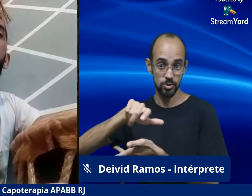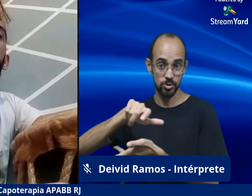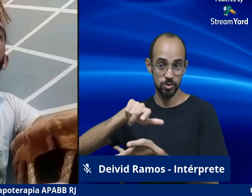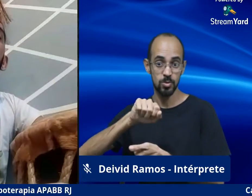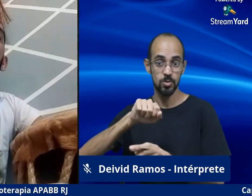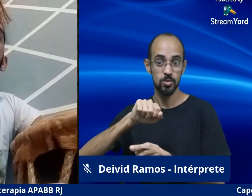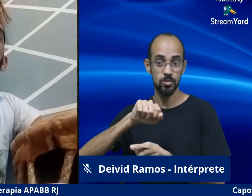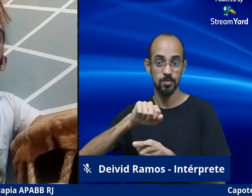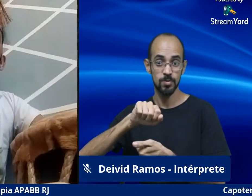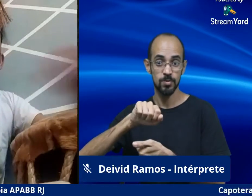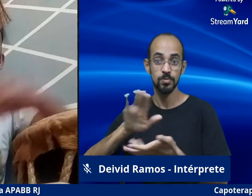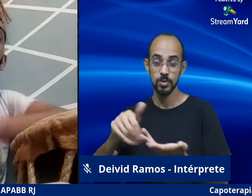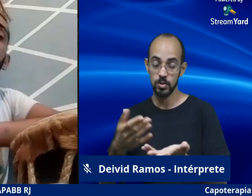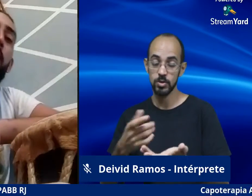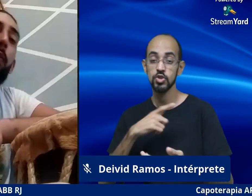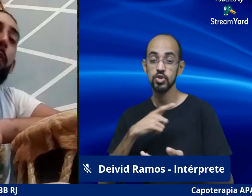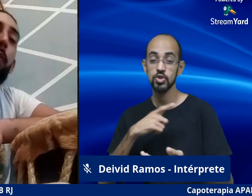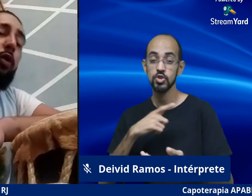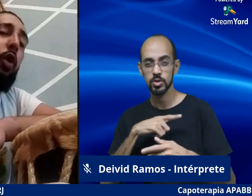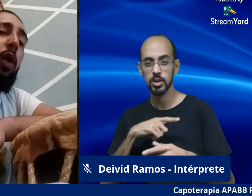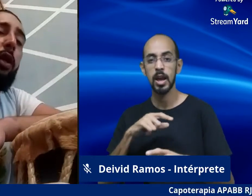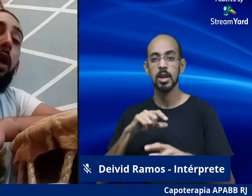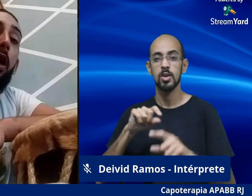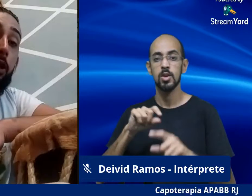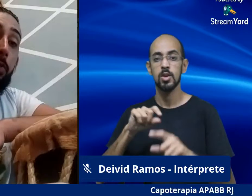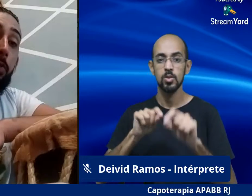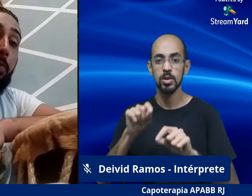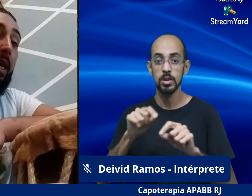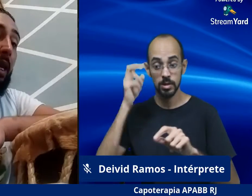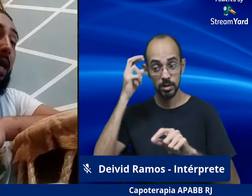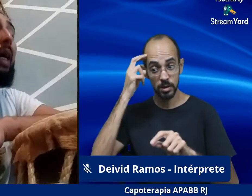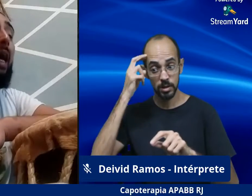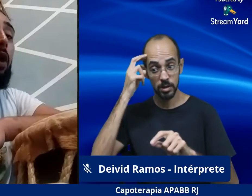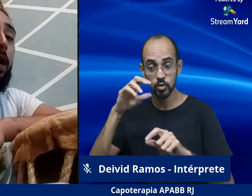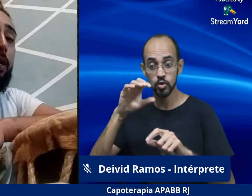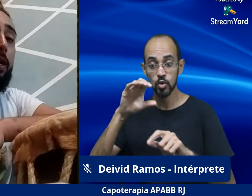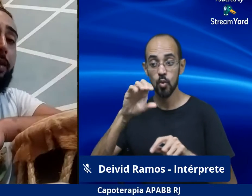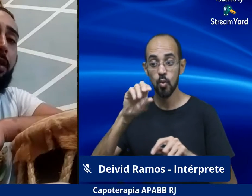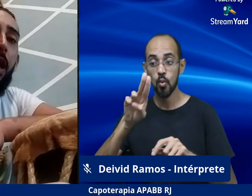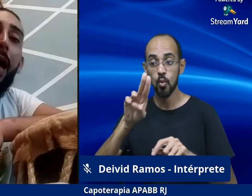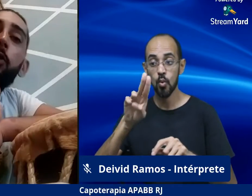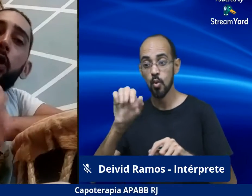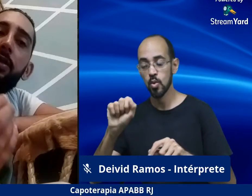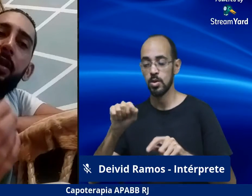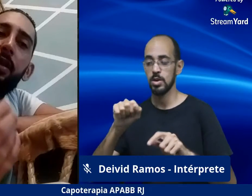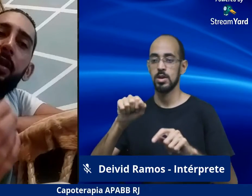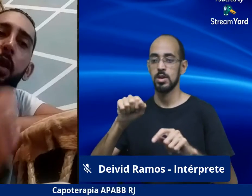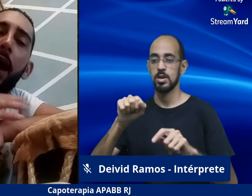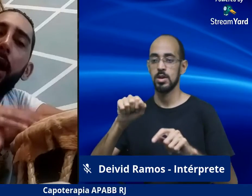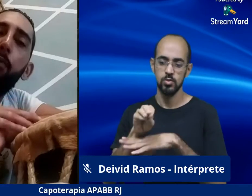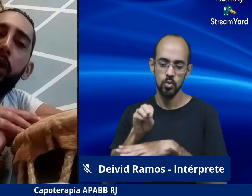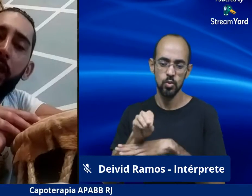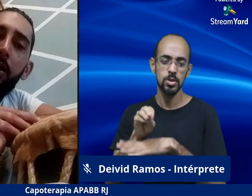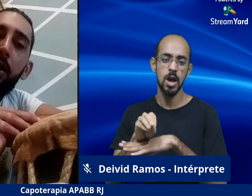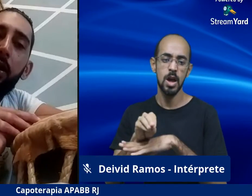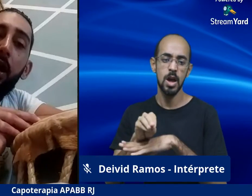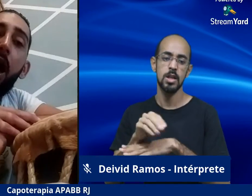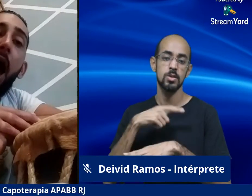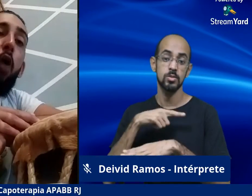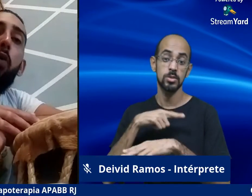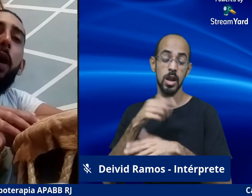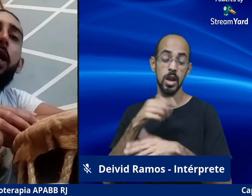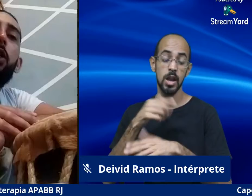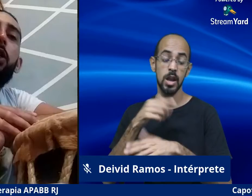cura. Né? Então, muitas pessoas, de maneira enganosa, associam a capoeira